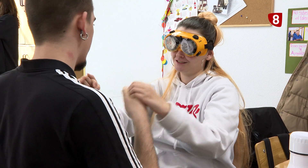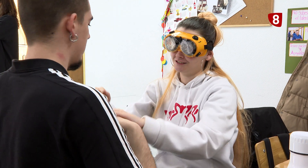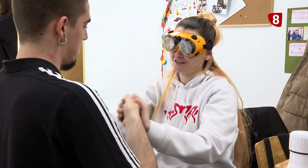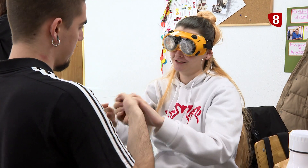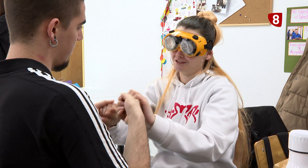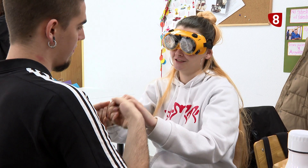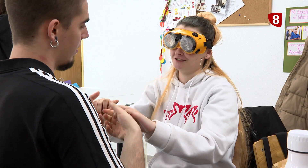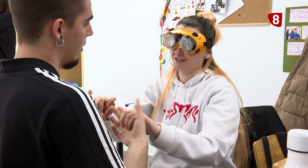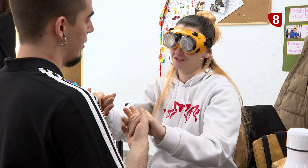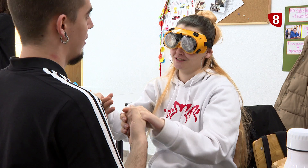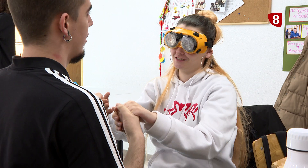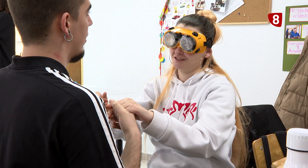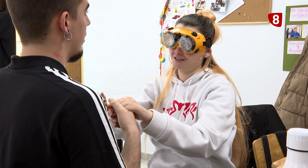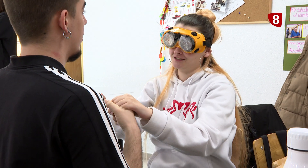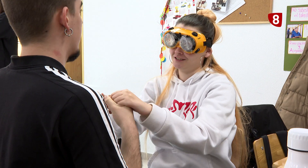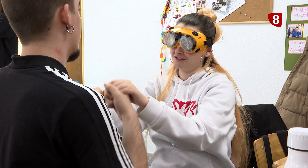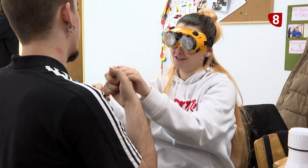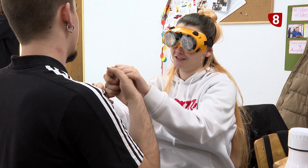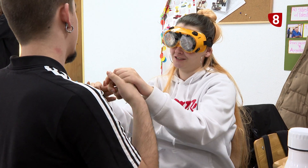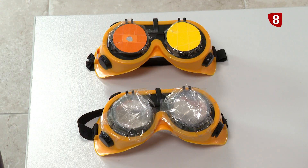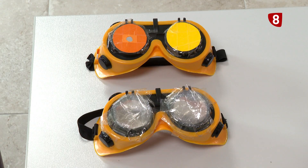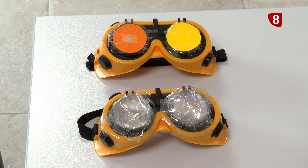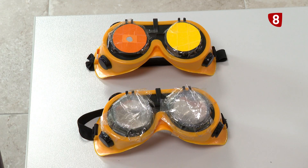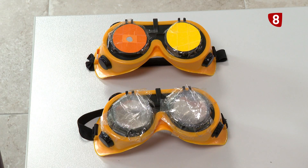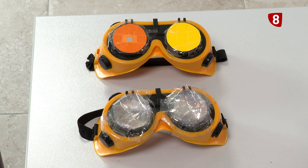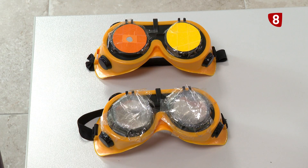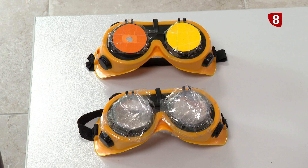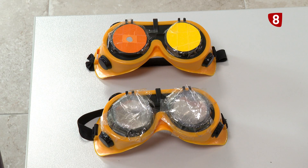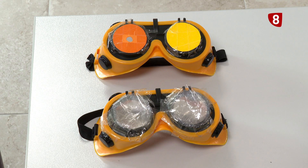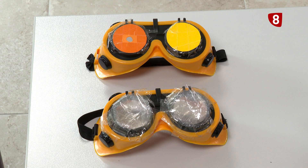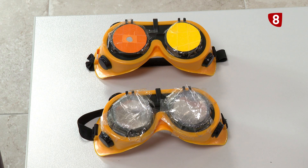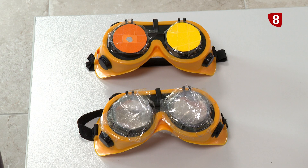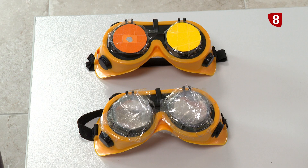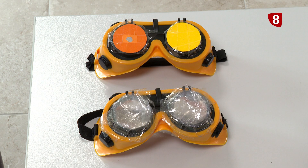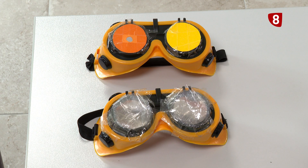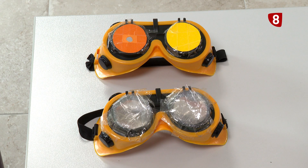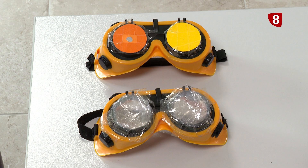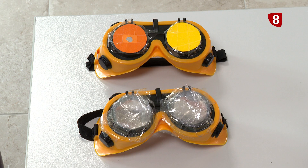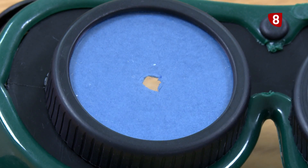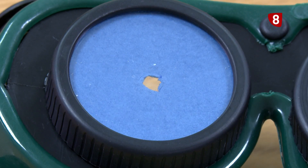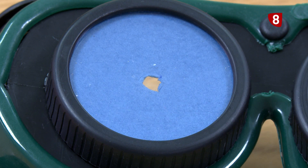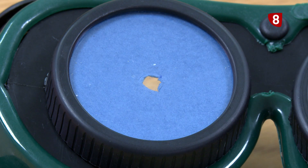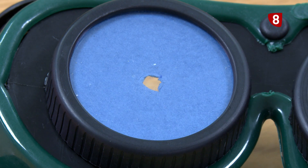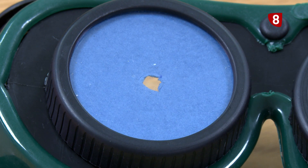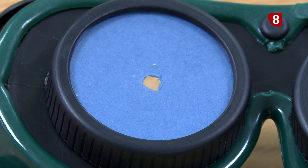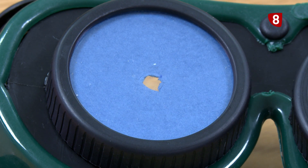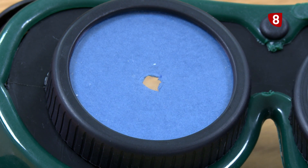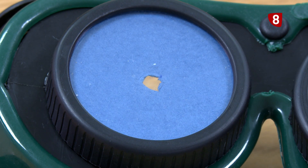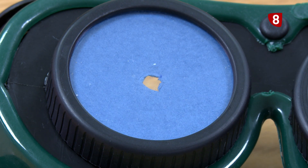Para formar a quienes le ayudan a superar estas barreras comunicativas son imprescindibles las herramientas que ayudan a los futuros mediadores a ponerse en los zapatos de